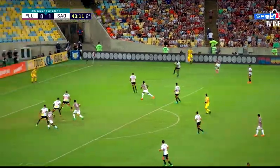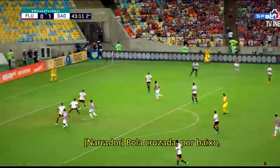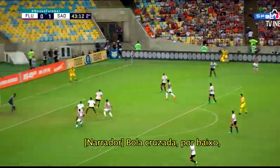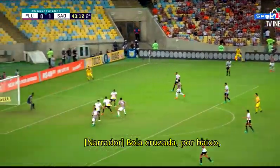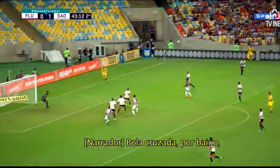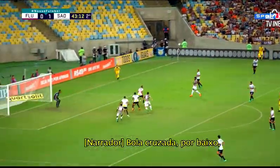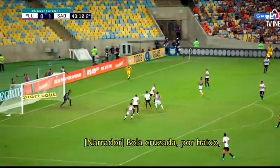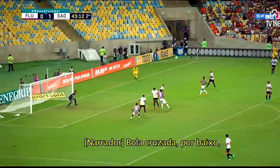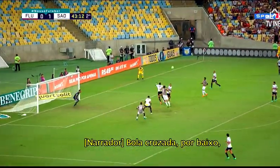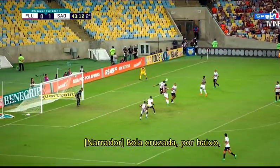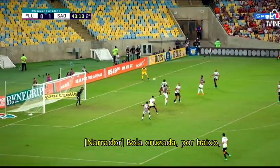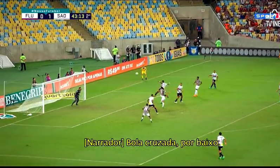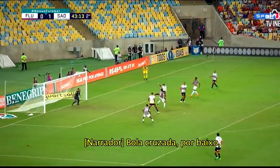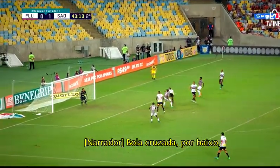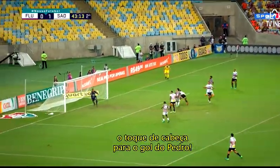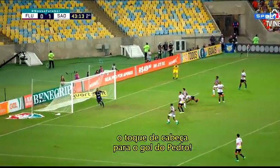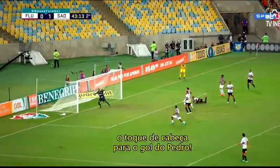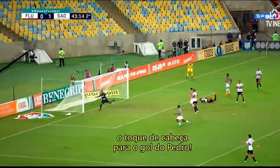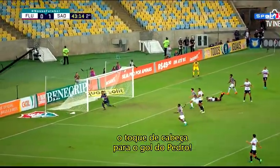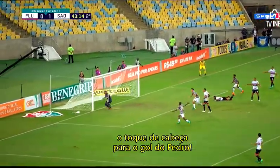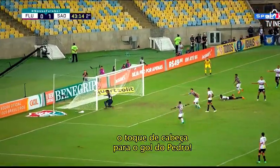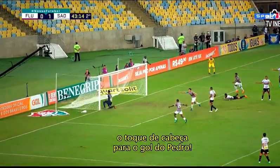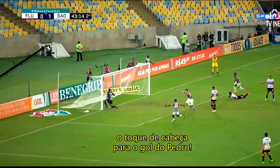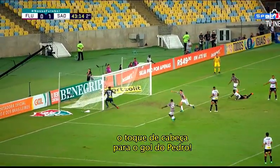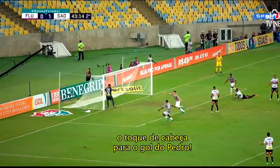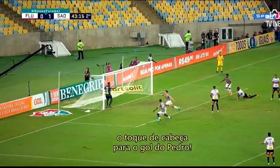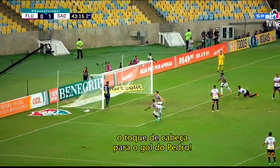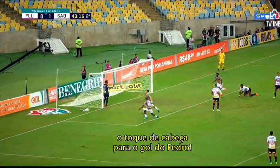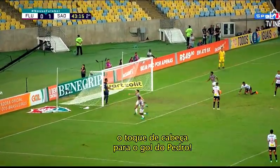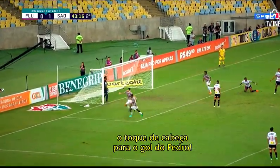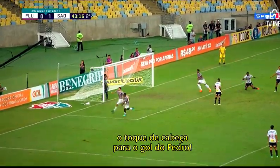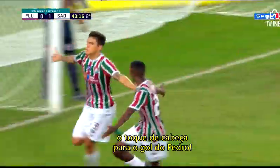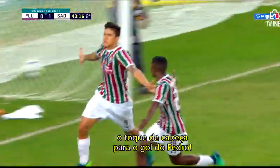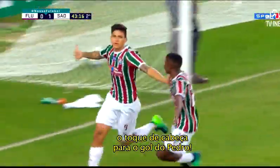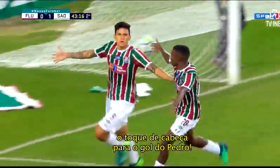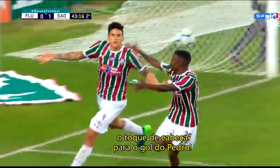gol! Bola cruzada por baixo, o toque de cabeça pro gol do Pedro!